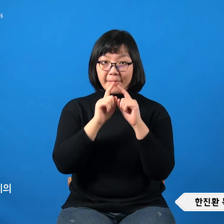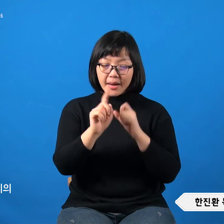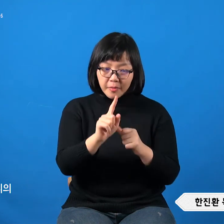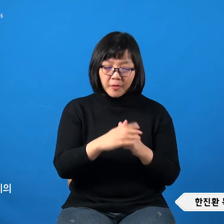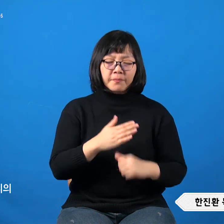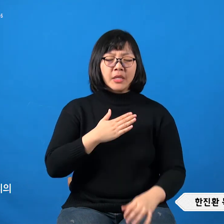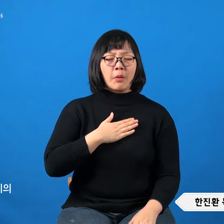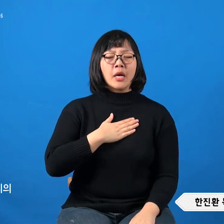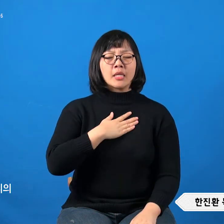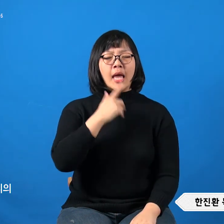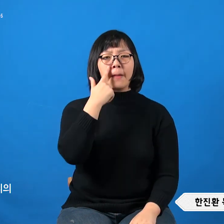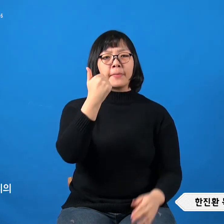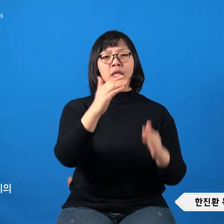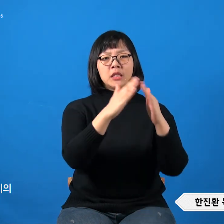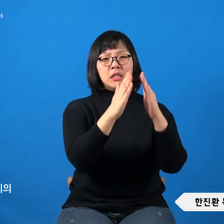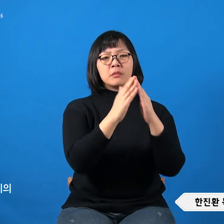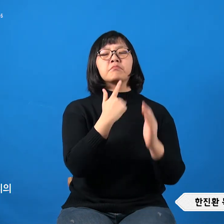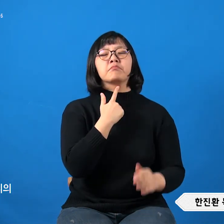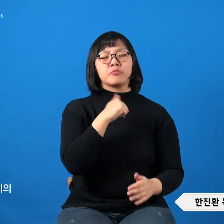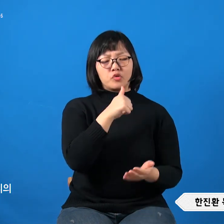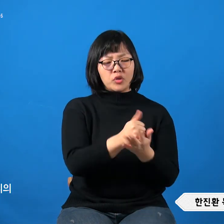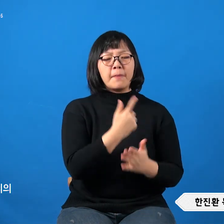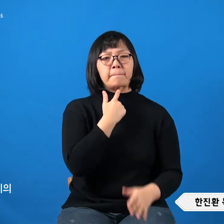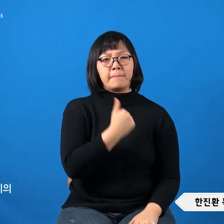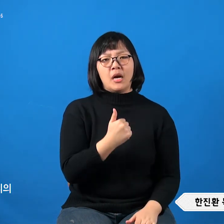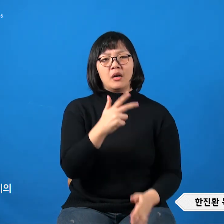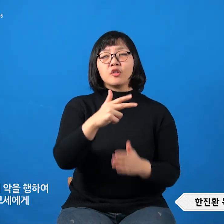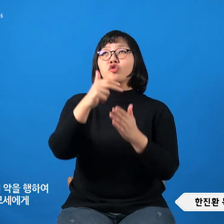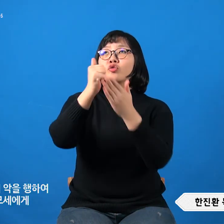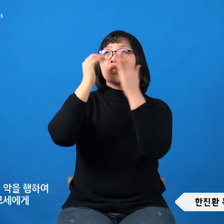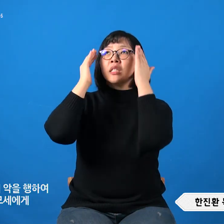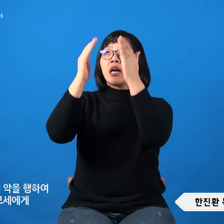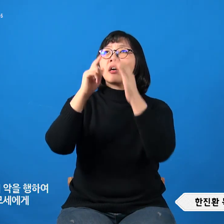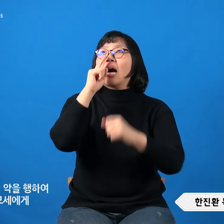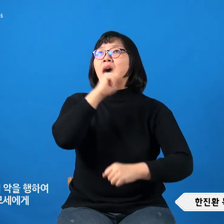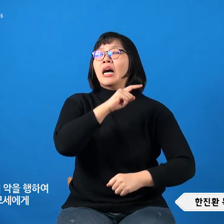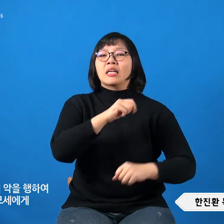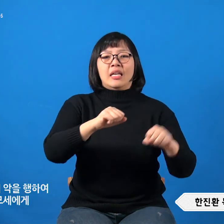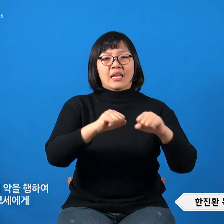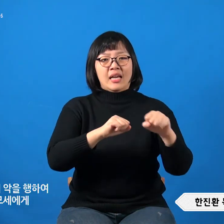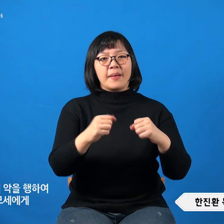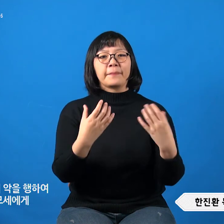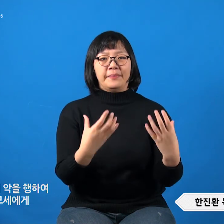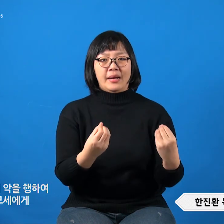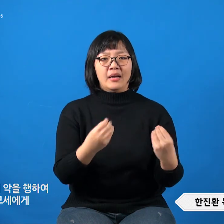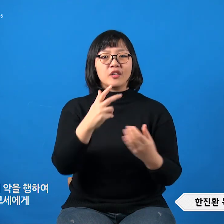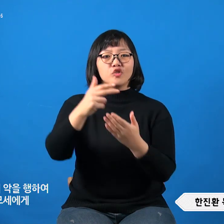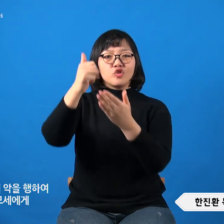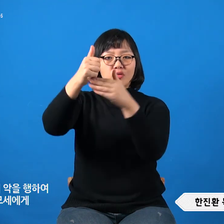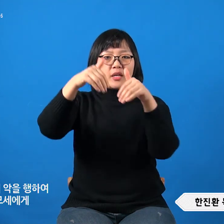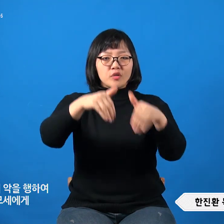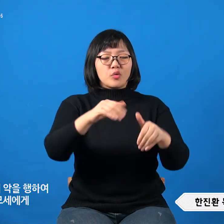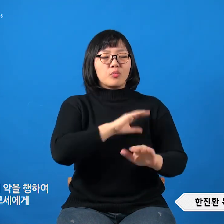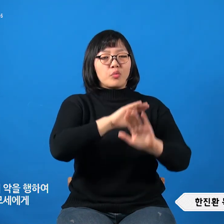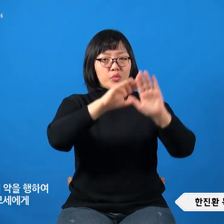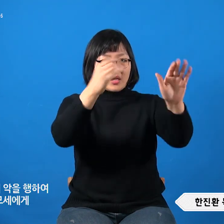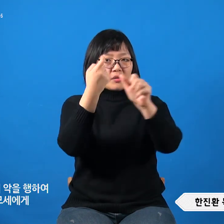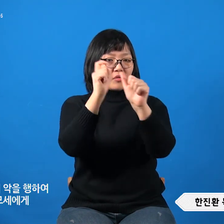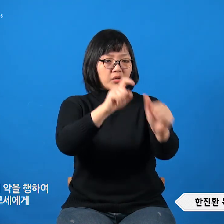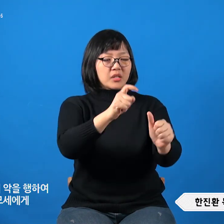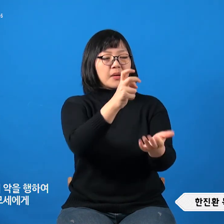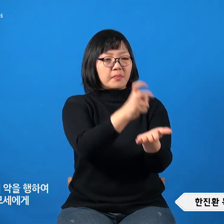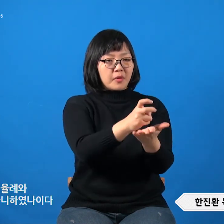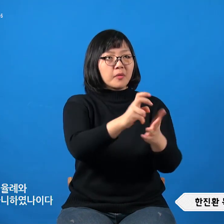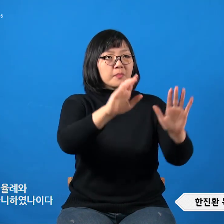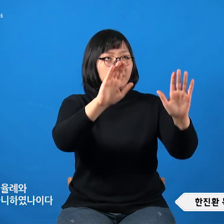내 아버지의 집이 범죄하여 주를 향하여 크게 악을 행하여 주께서 주의 종 모세에게 명령하신 계명과 율례와